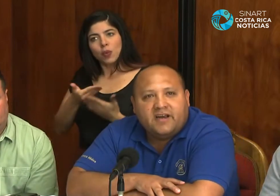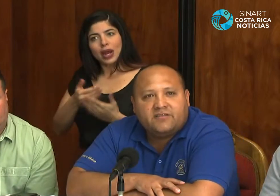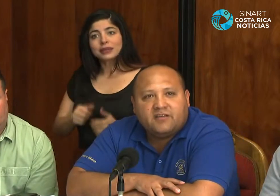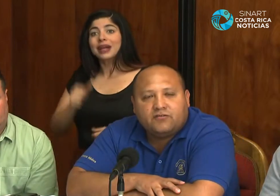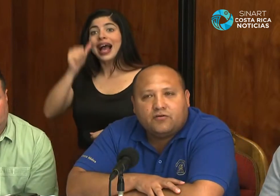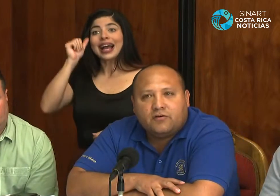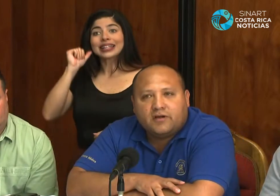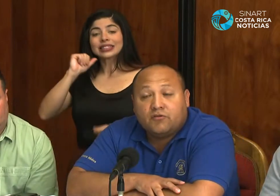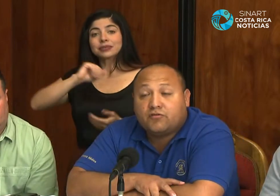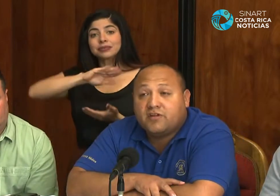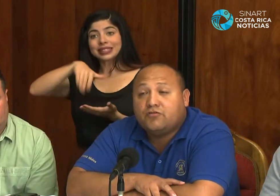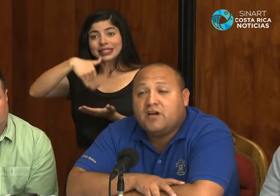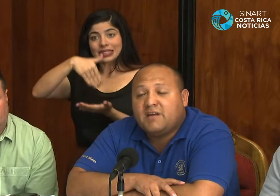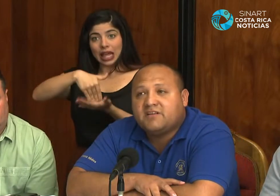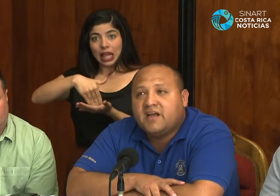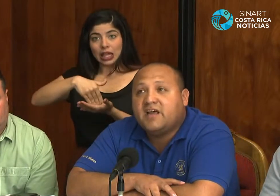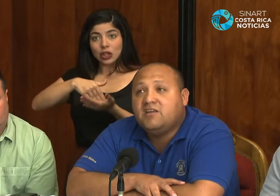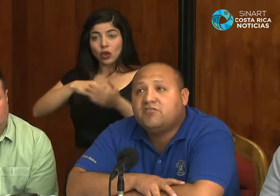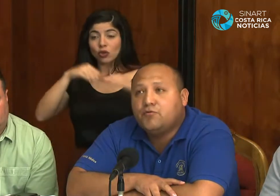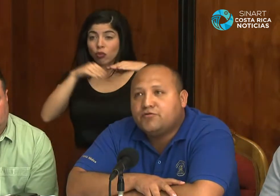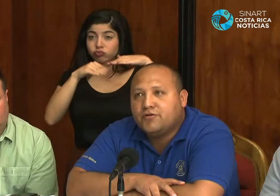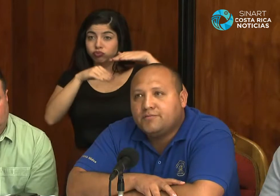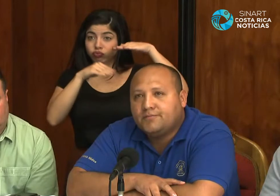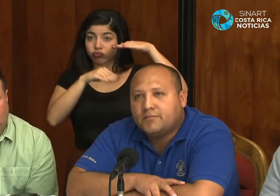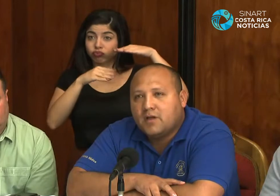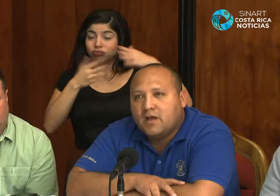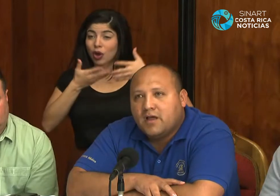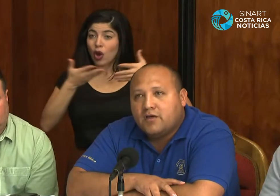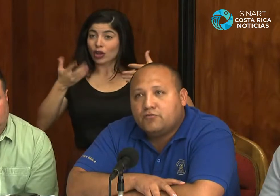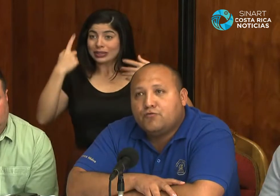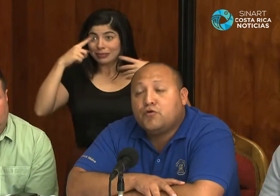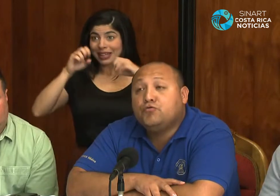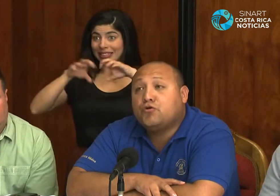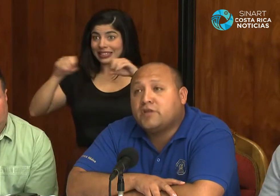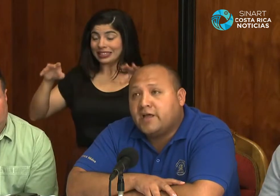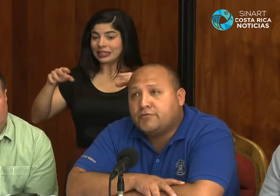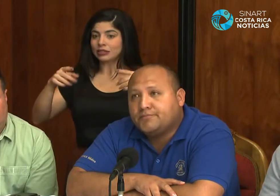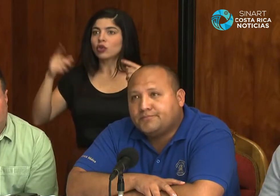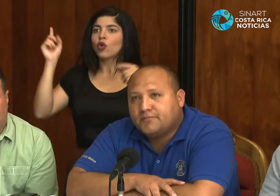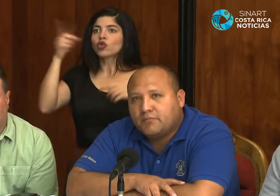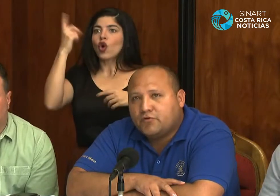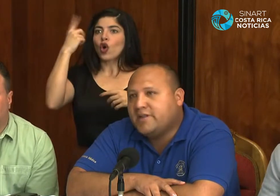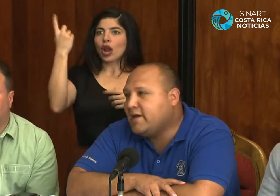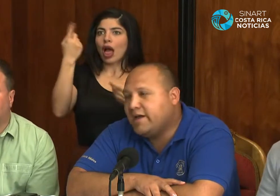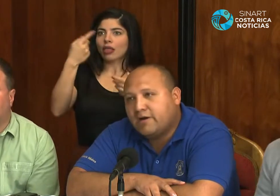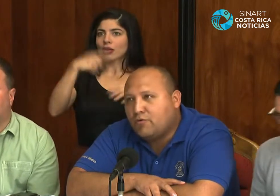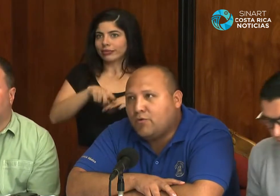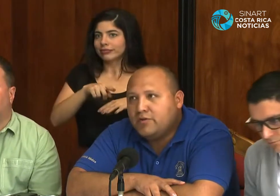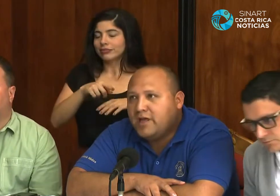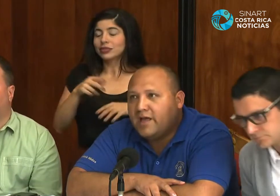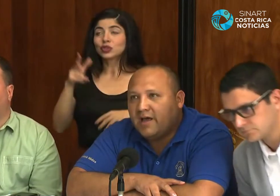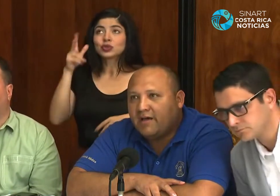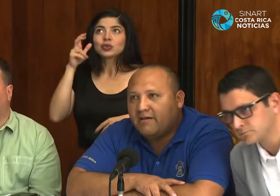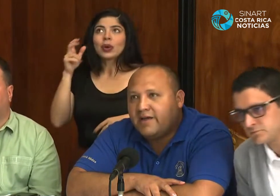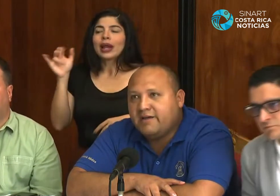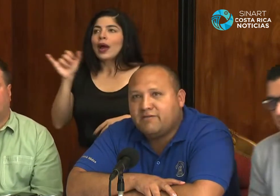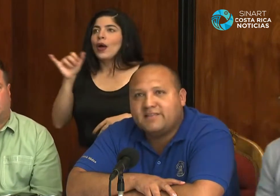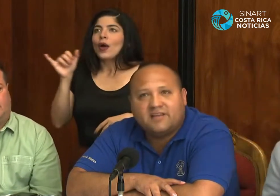ayer nuestro centro de almacenaje y distribución sufrió un tornado. Suena como